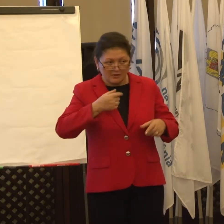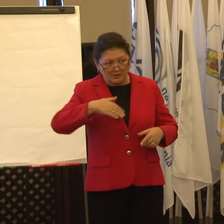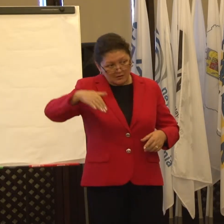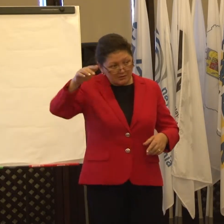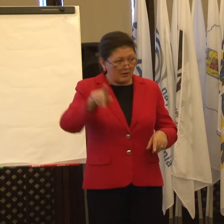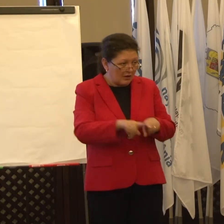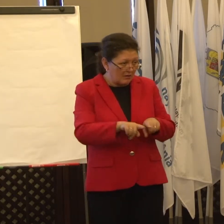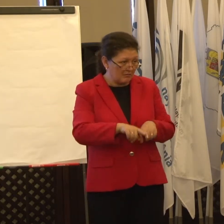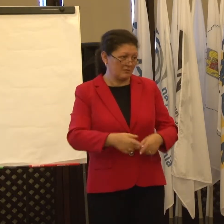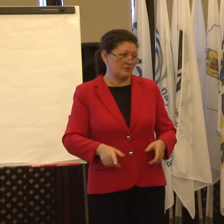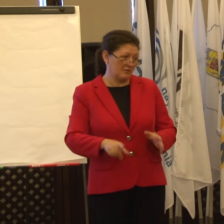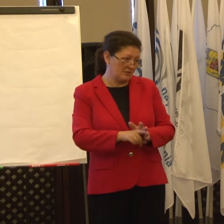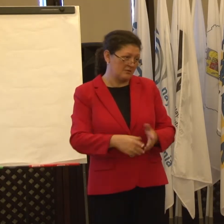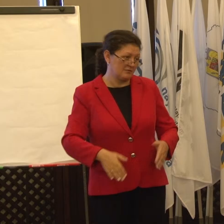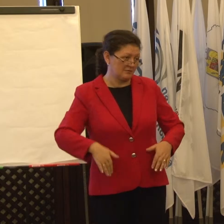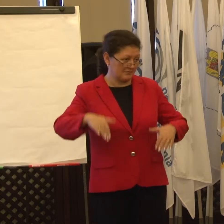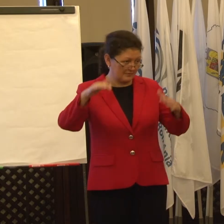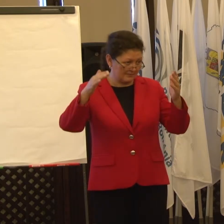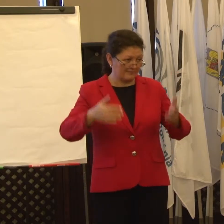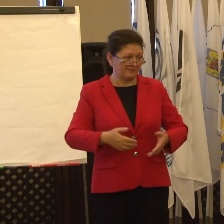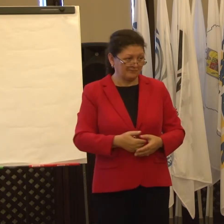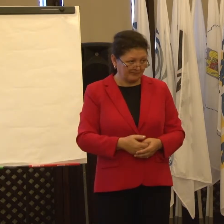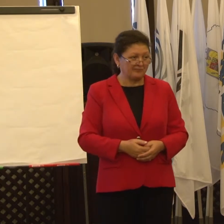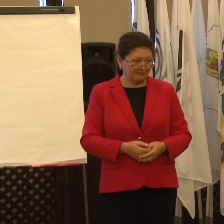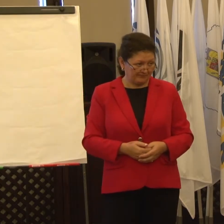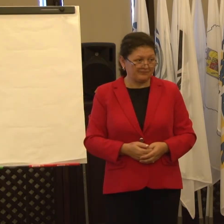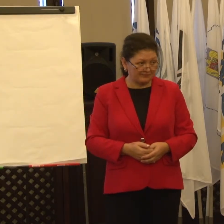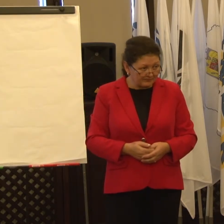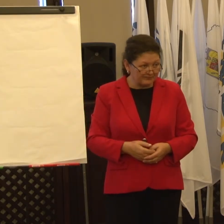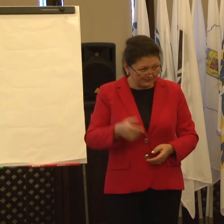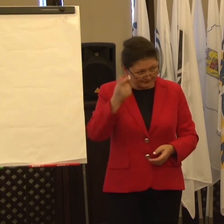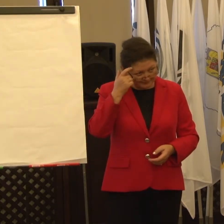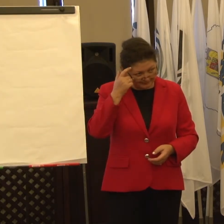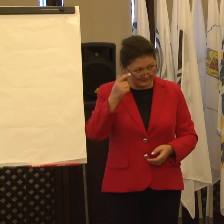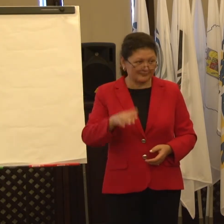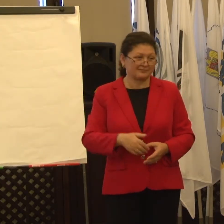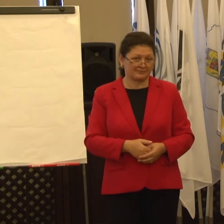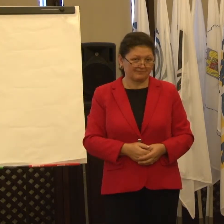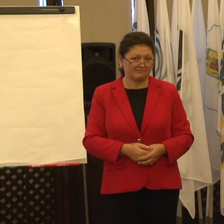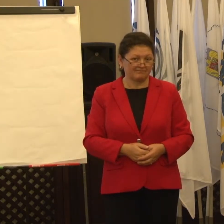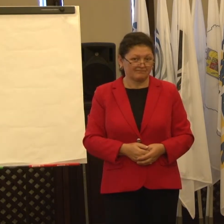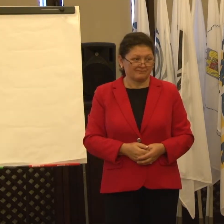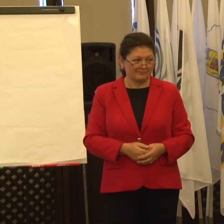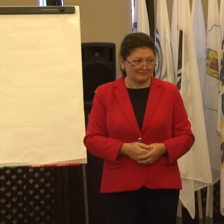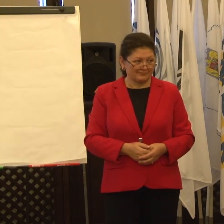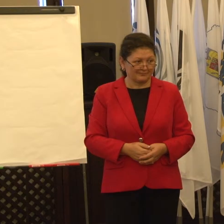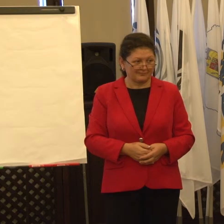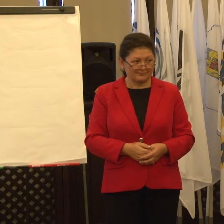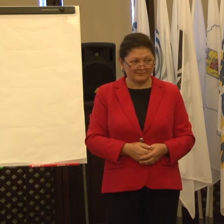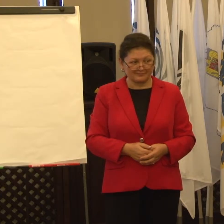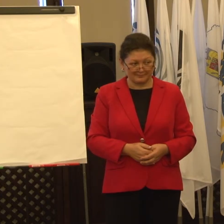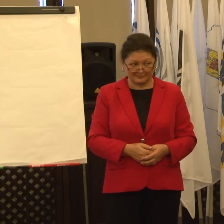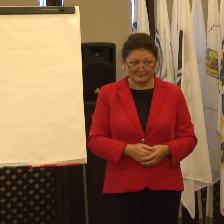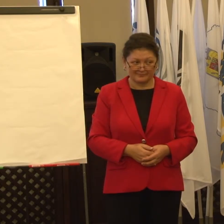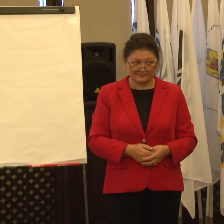Dacă fac lege, o lege o fac pentru toată lumea. Deci eu nu discriminez prin lege și prin